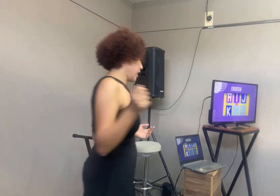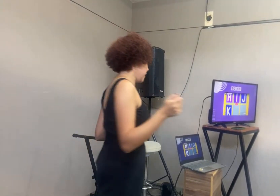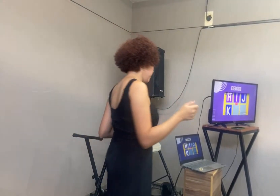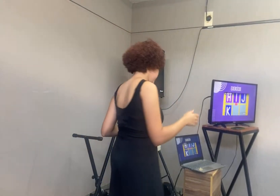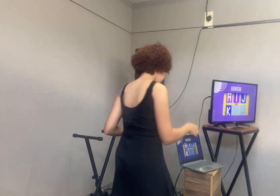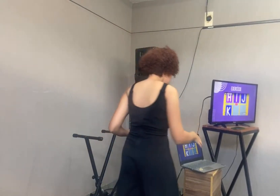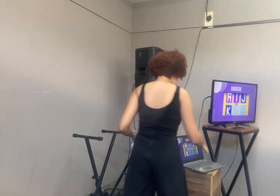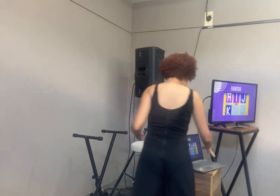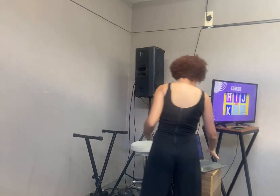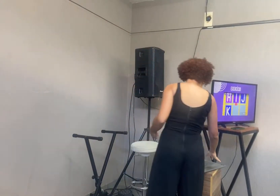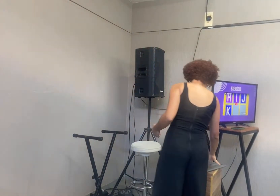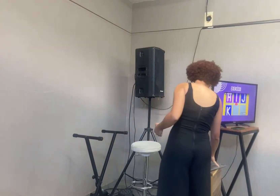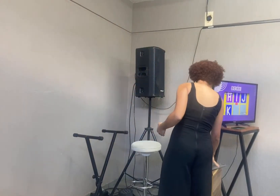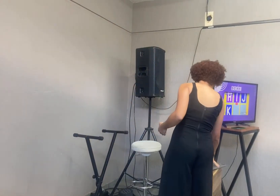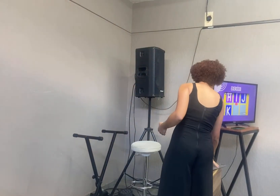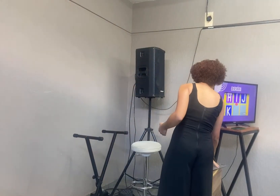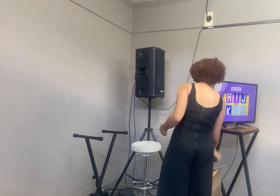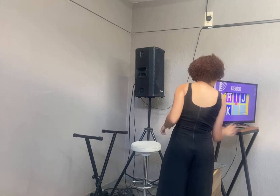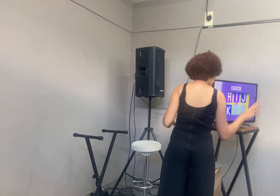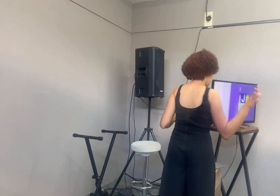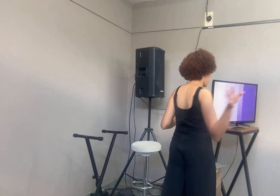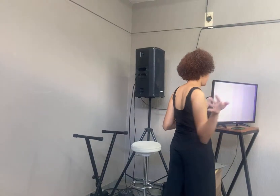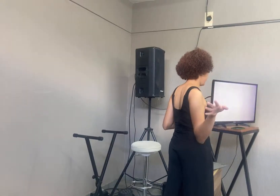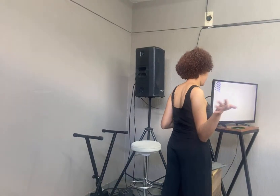Ok? Vai descer lá?